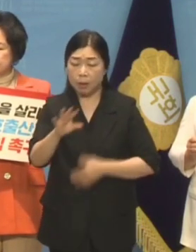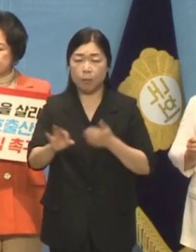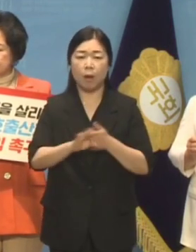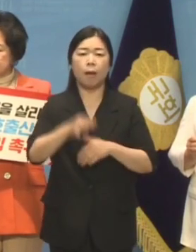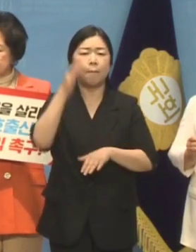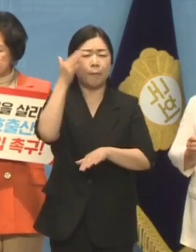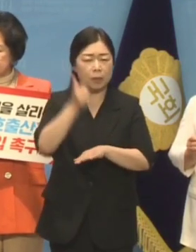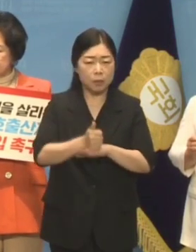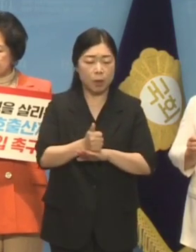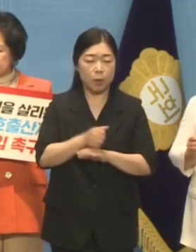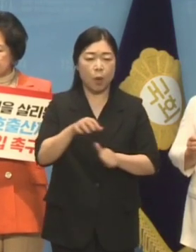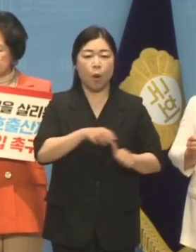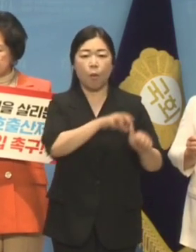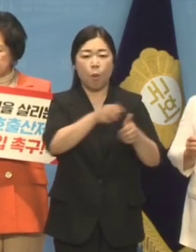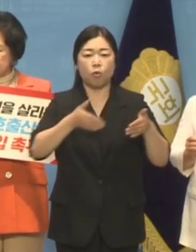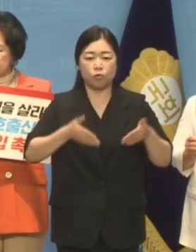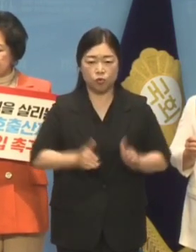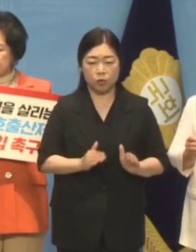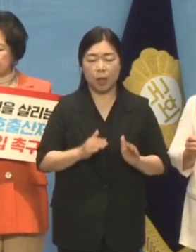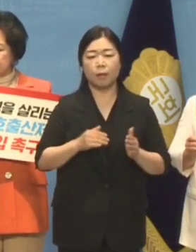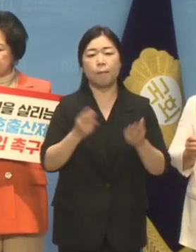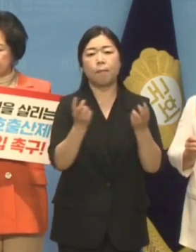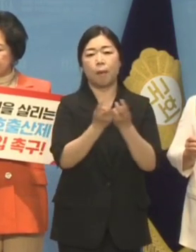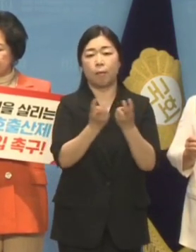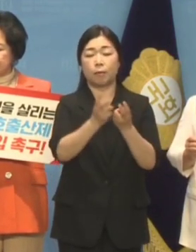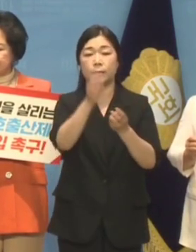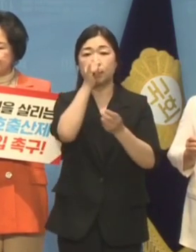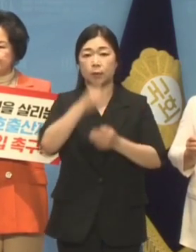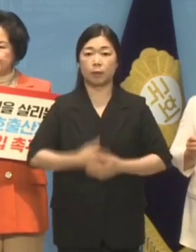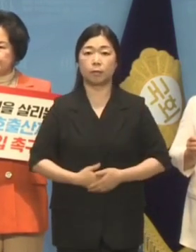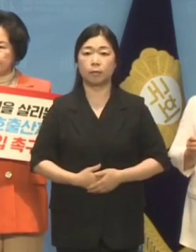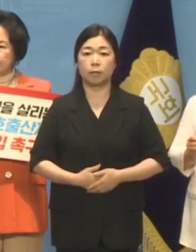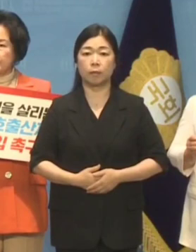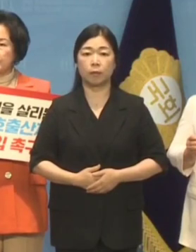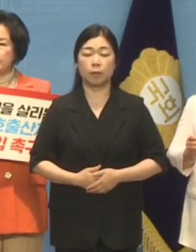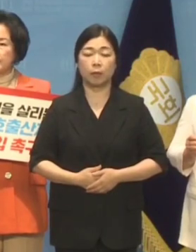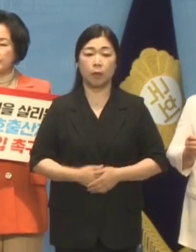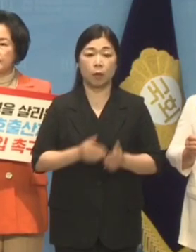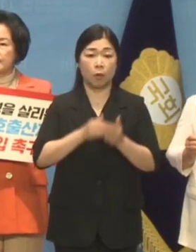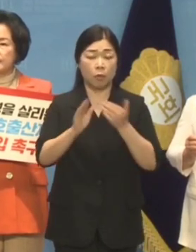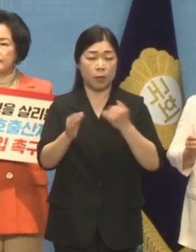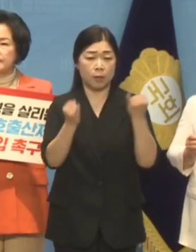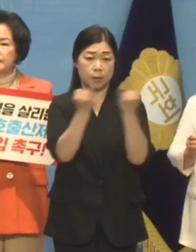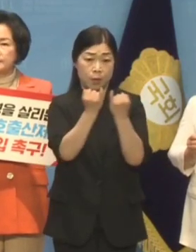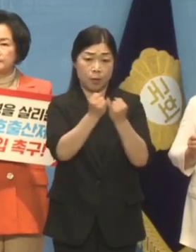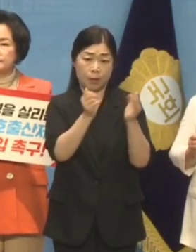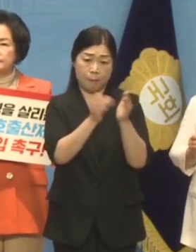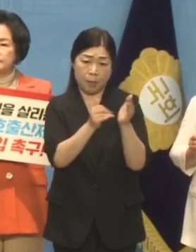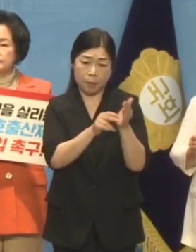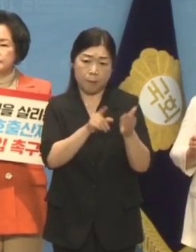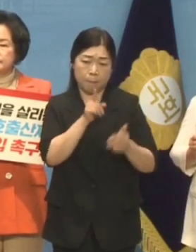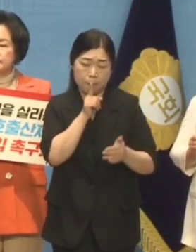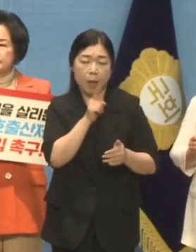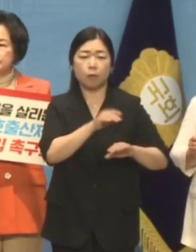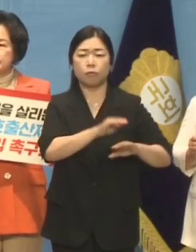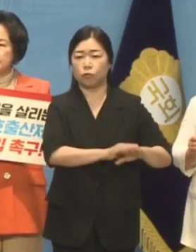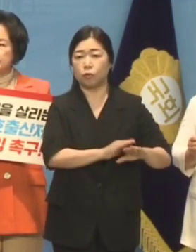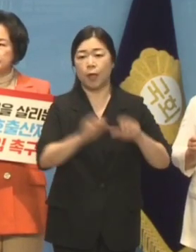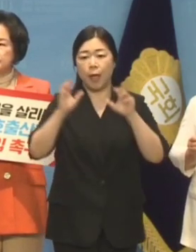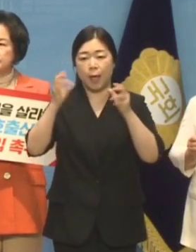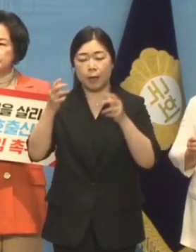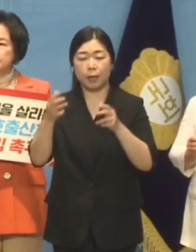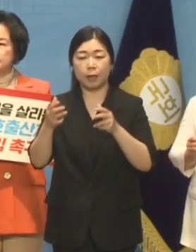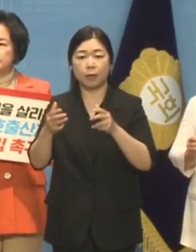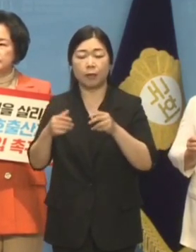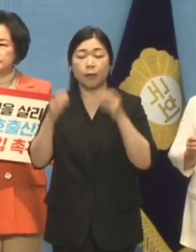마지막으로 보호출산 절차를 밟게 되는 것입니다. 이후 여성은 비밀을 보장받고 아기는 국가에 의해